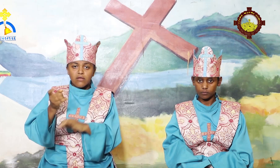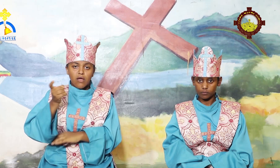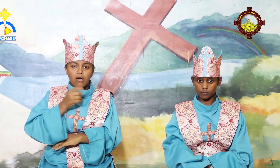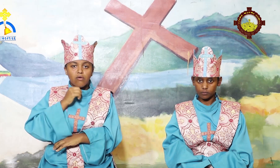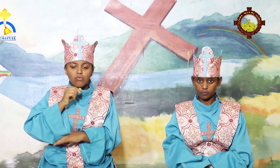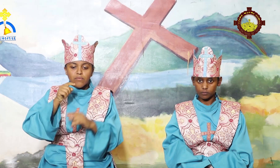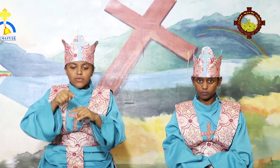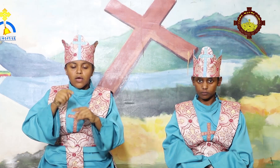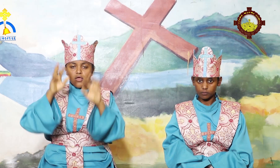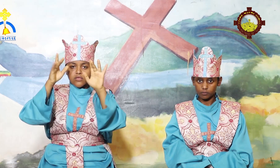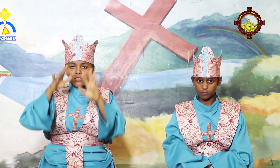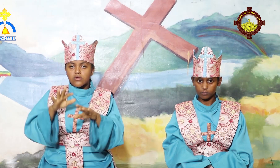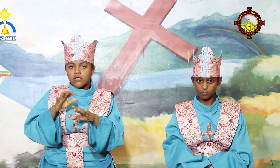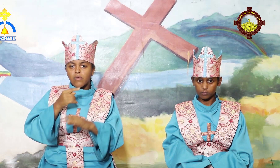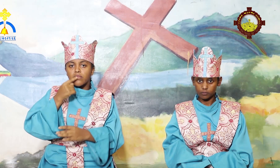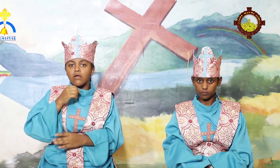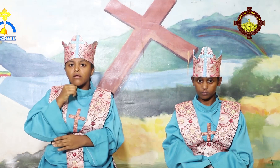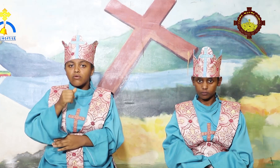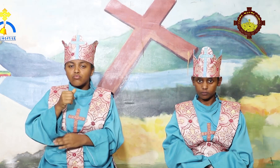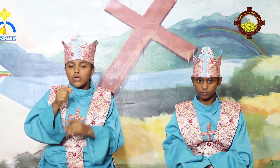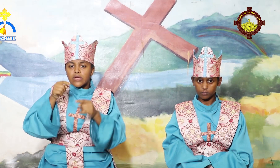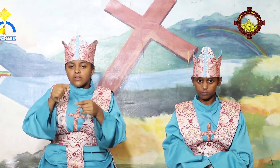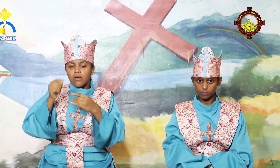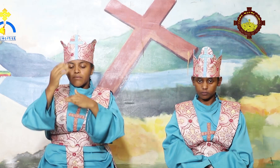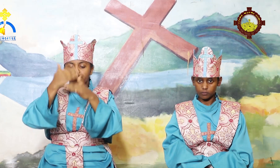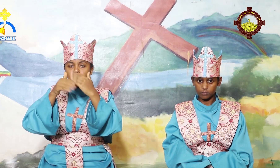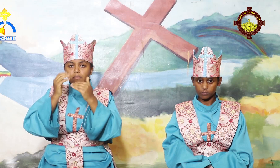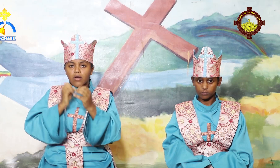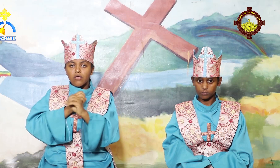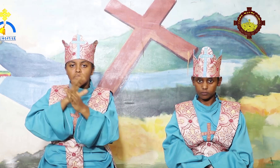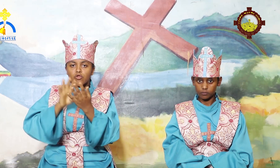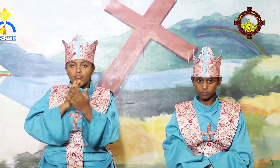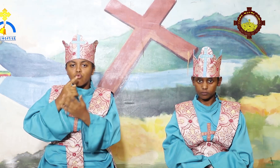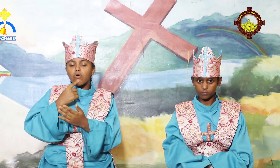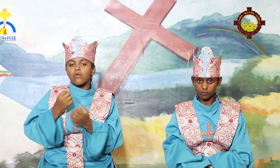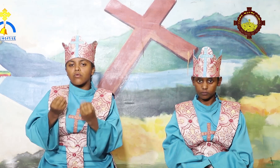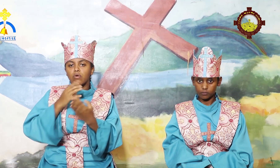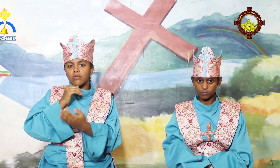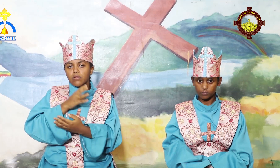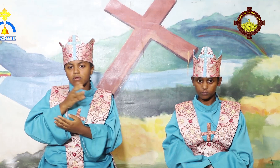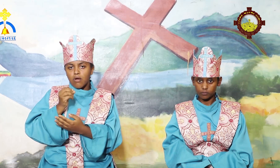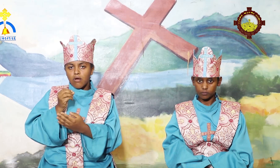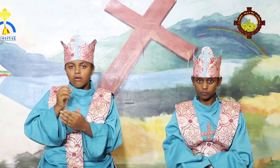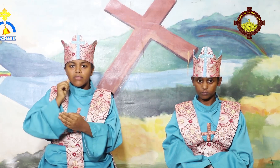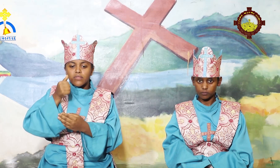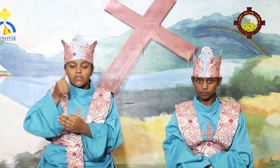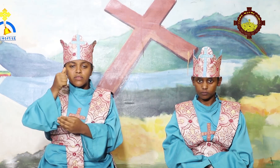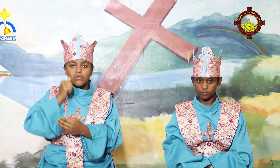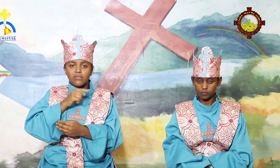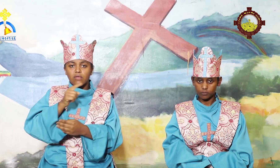የነጋ እንዳልሆነም ዛሬስ ይዘንባል ትላላችሁ፣ ሰማይ ደምኖ አቅላልቷልና ትናንት